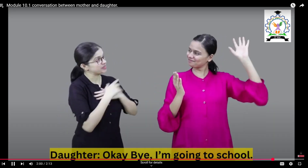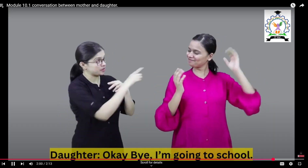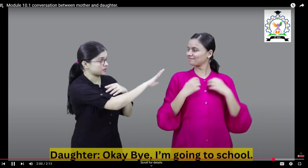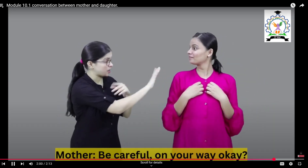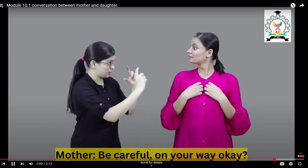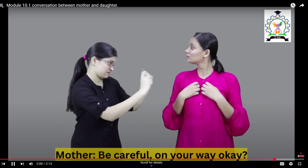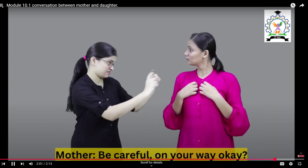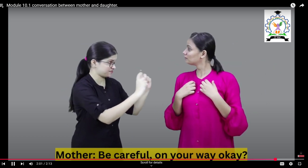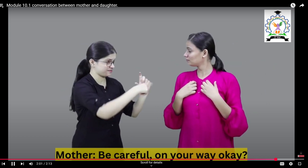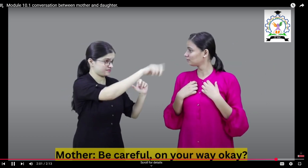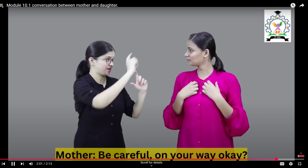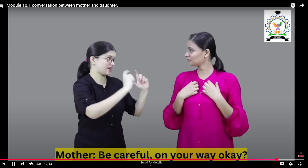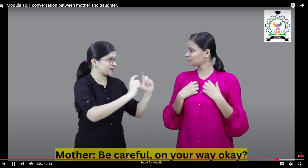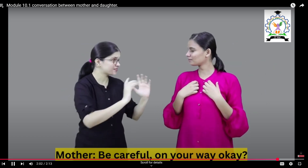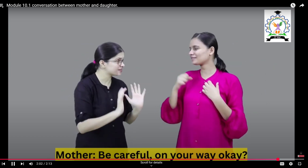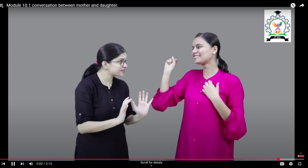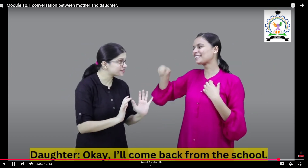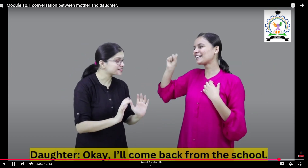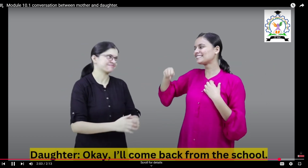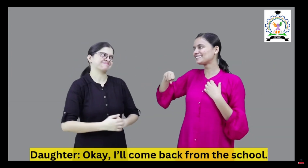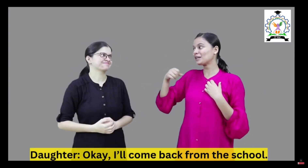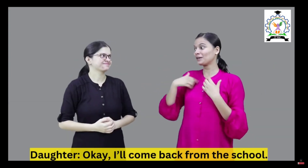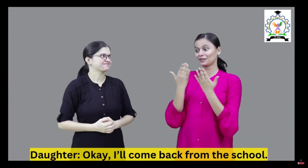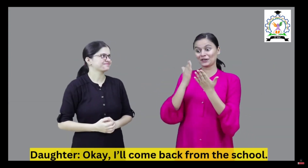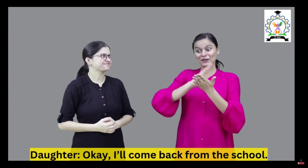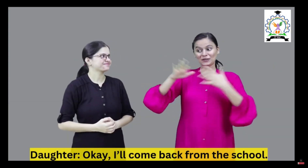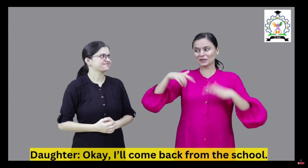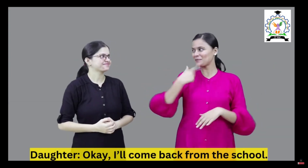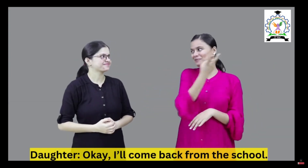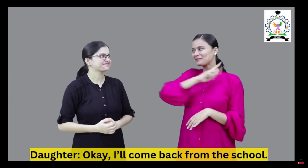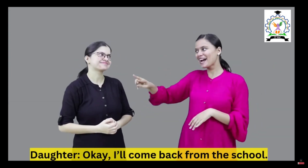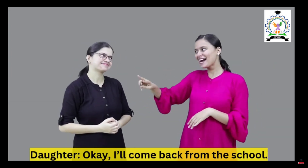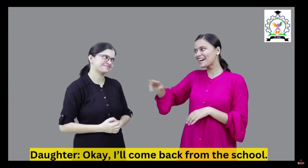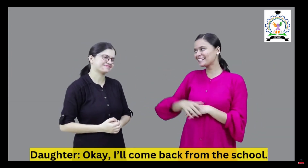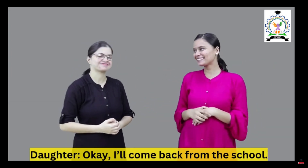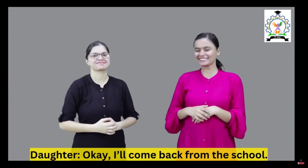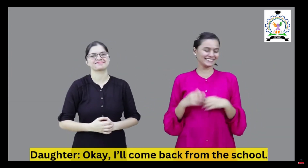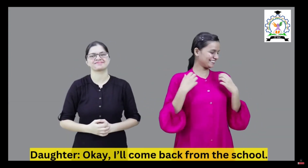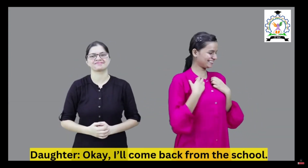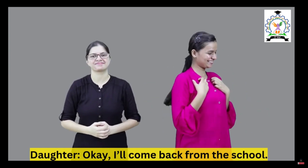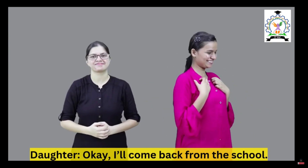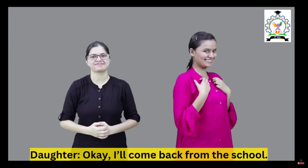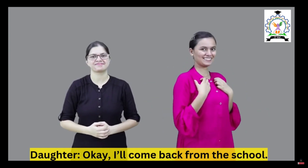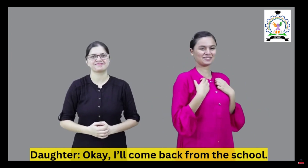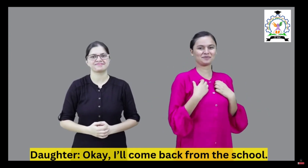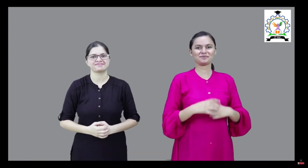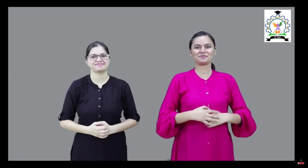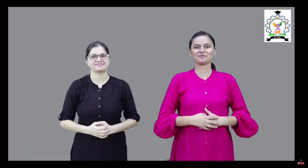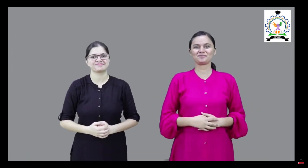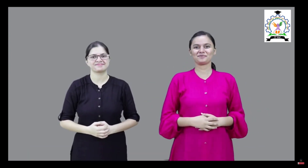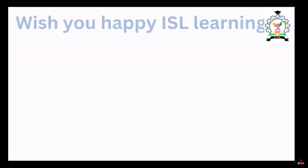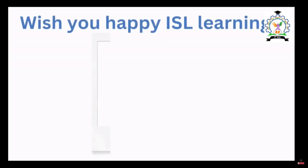मैं। ध्यान रखना अपना, ठीक है? स्कूल जाते वक्त बिल्कुल। मैं स्कूल से पढ़ाई करके वापस आती हूँ, ठीक